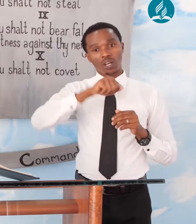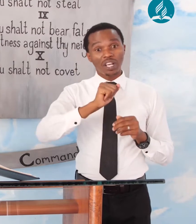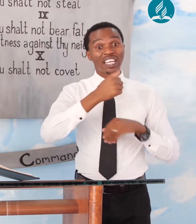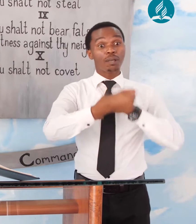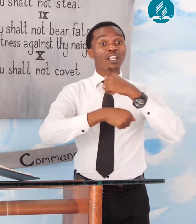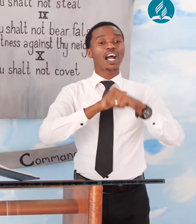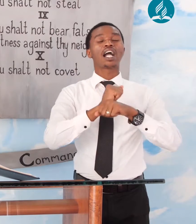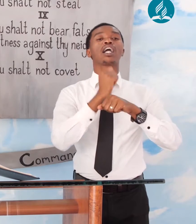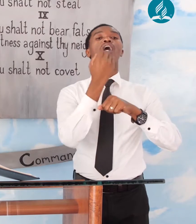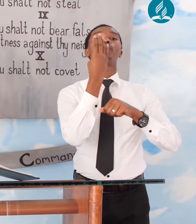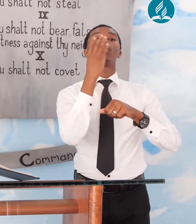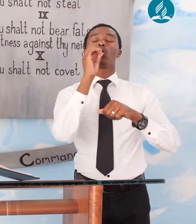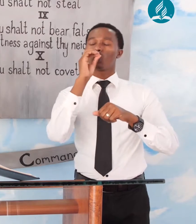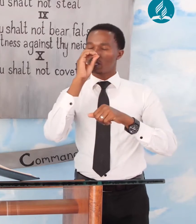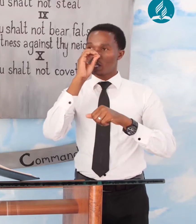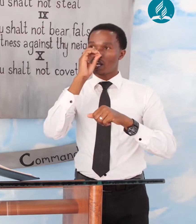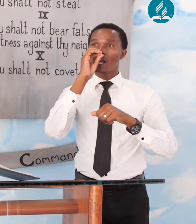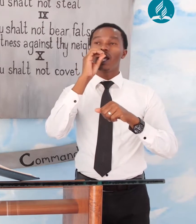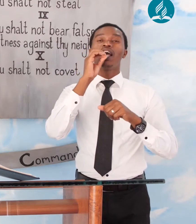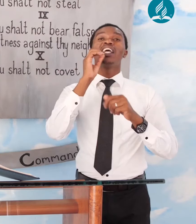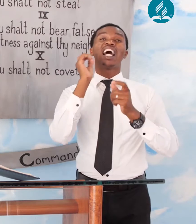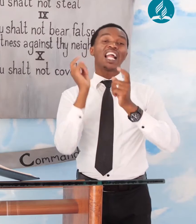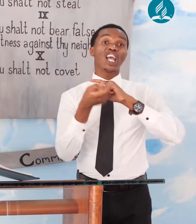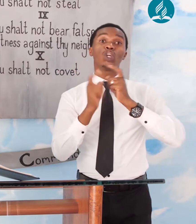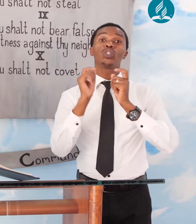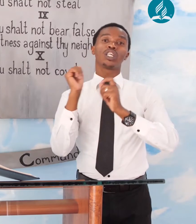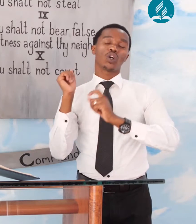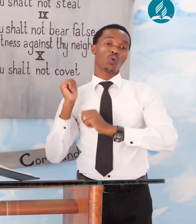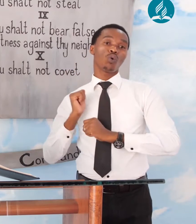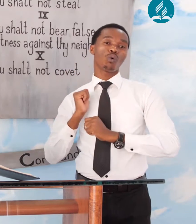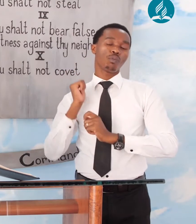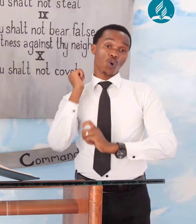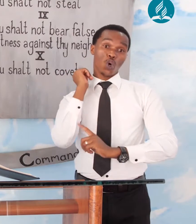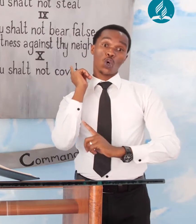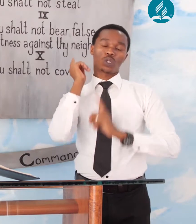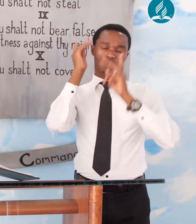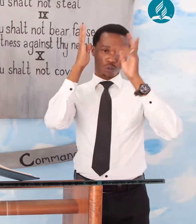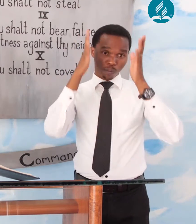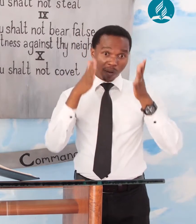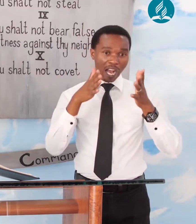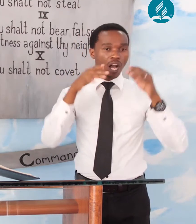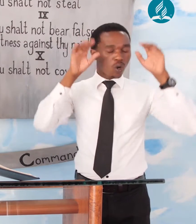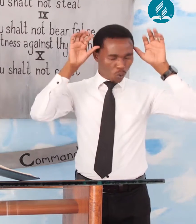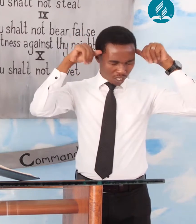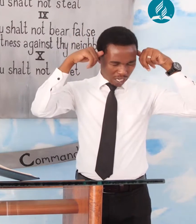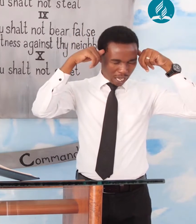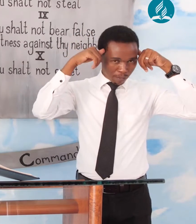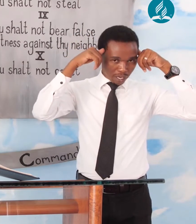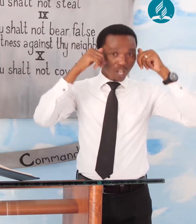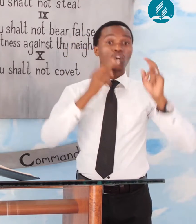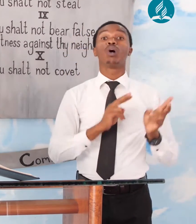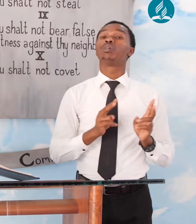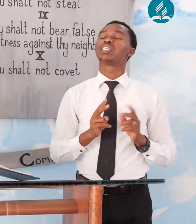hari igihe wiga amashuri ukavuga uti ariko se aya mashuri ukiyakatekeza kuzayakoresha ariko yari